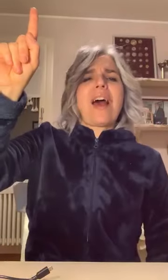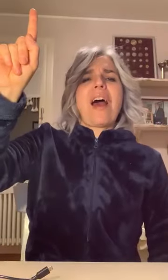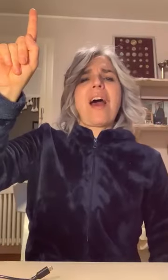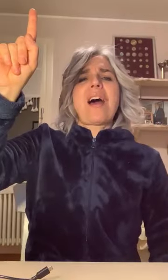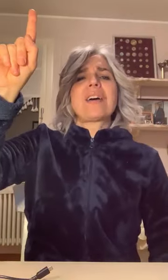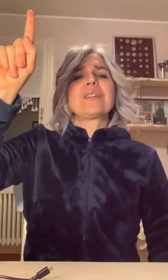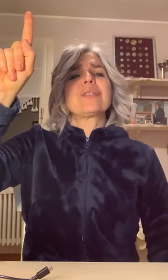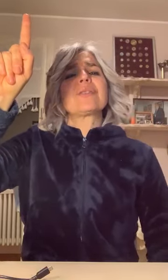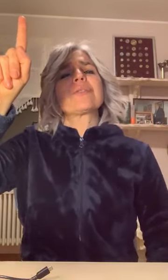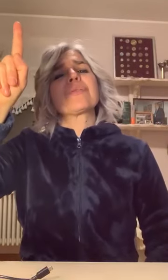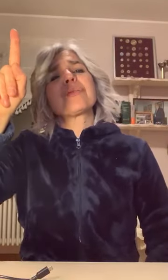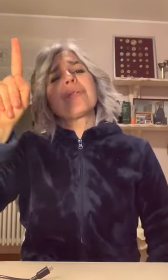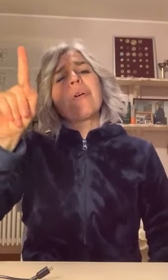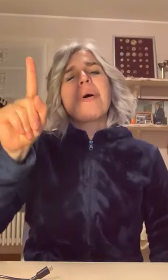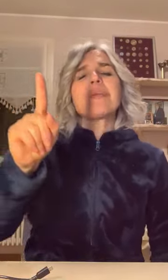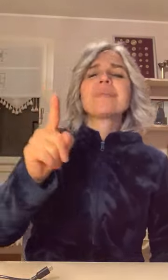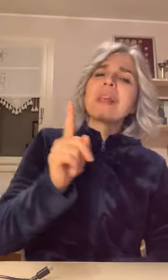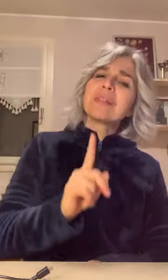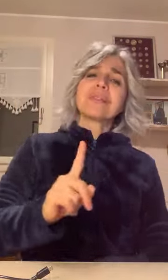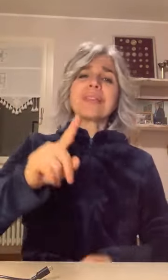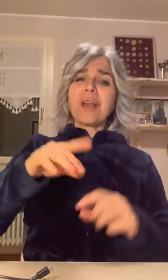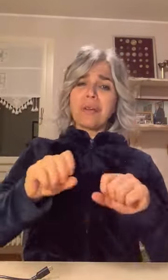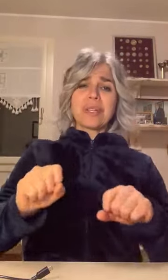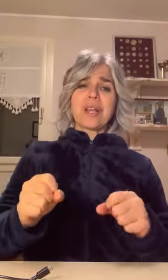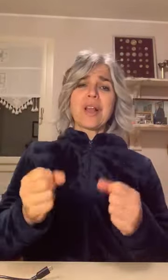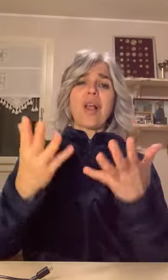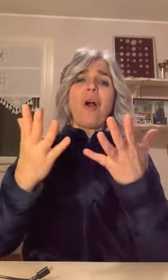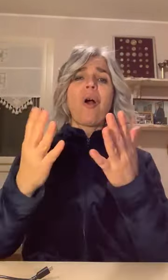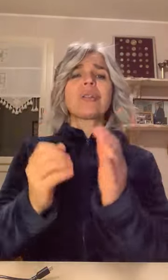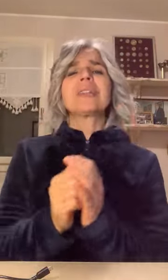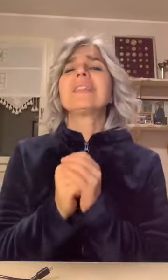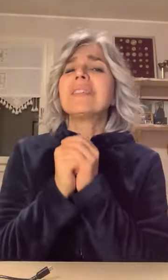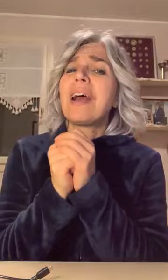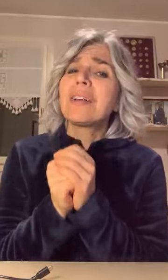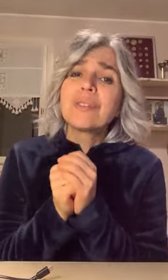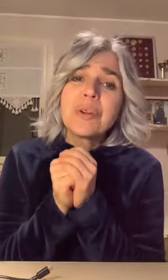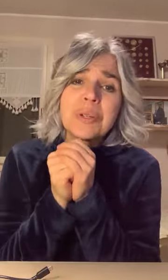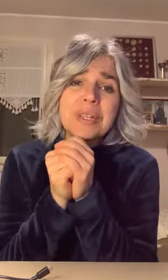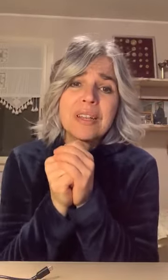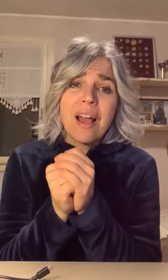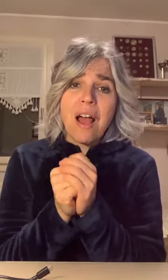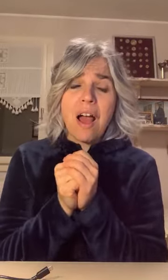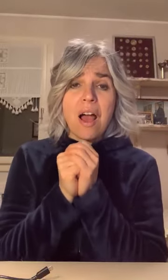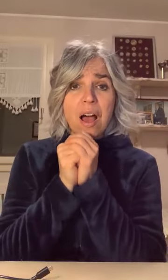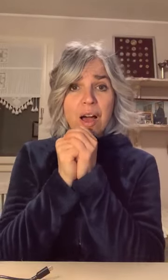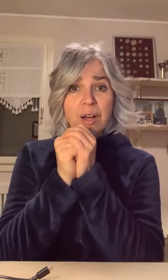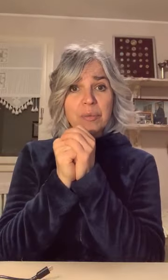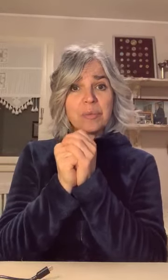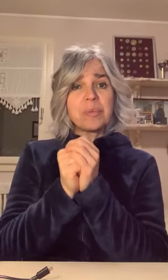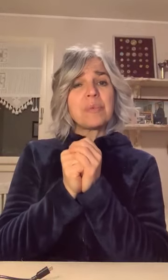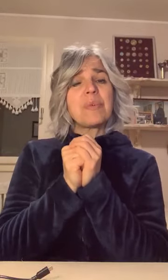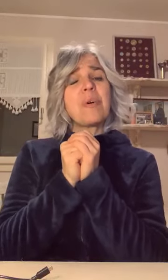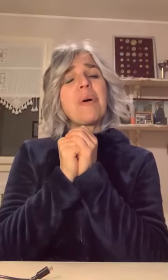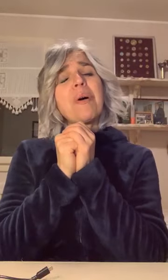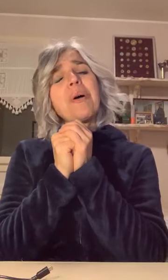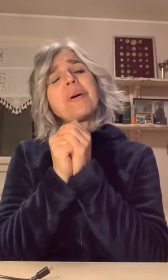Oh, alleluia, ti adoriamo, Signore. Che bello avere te nel nostro